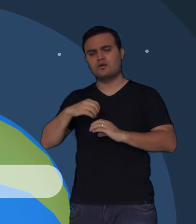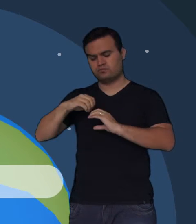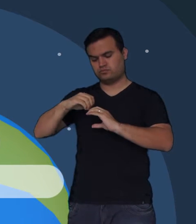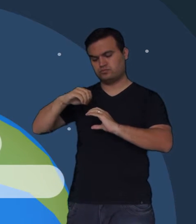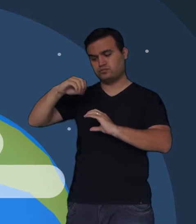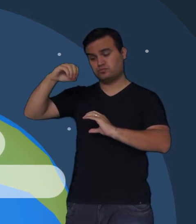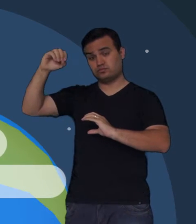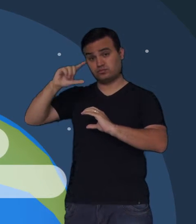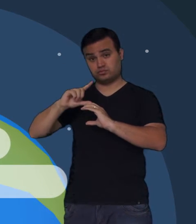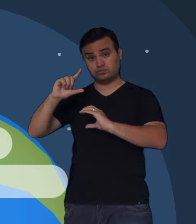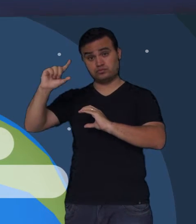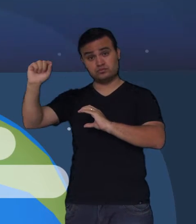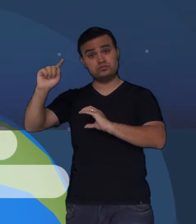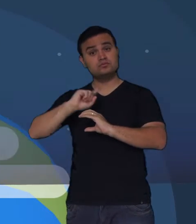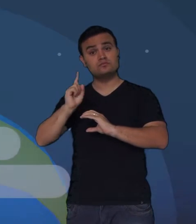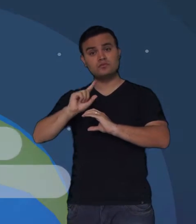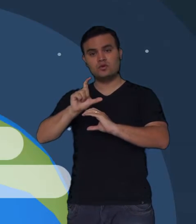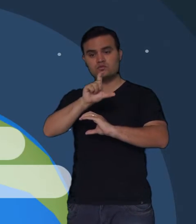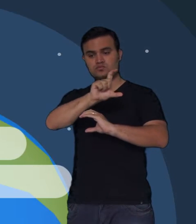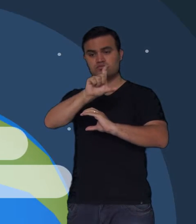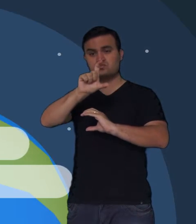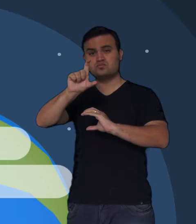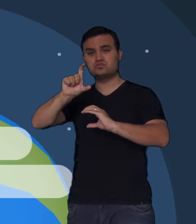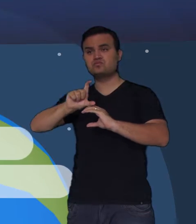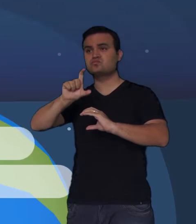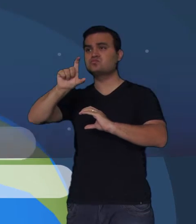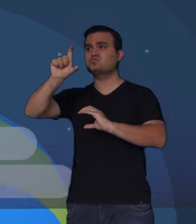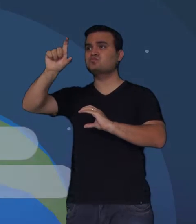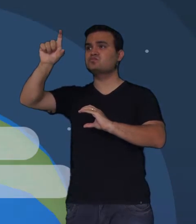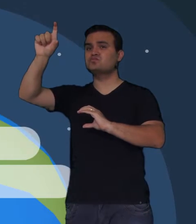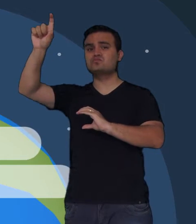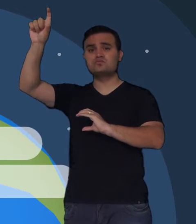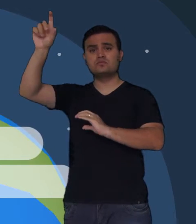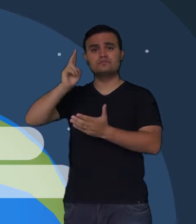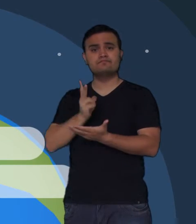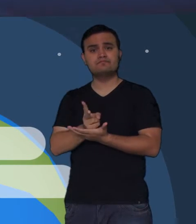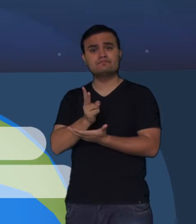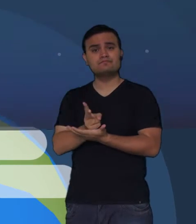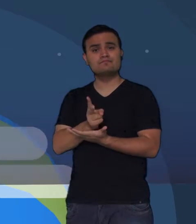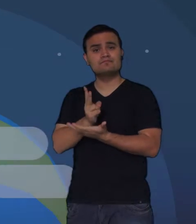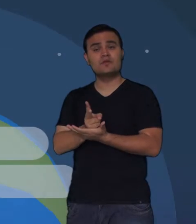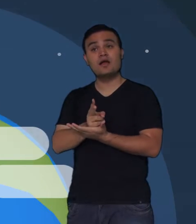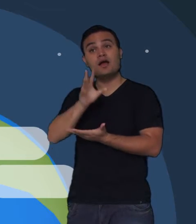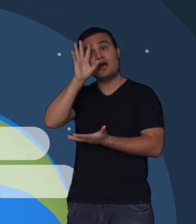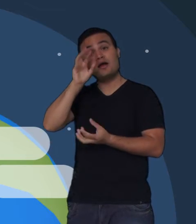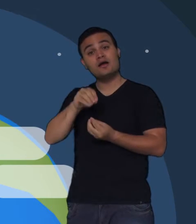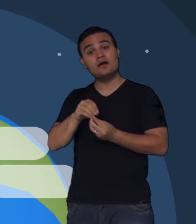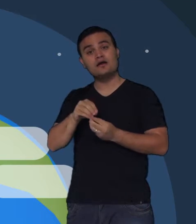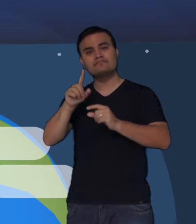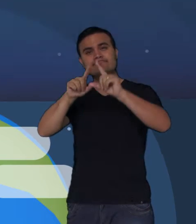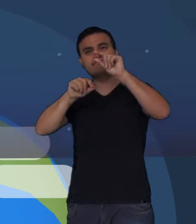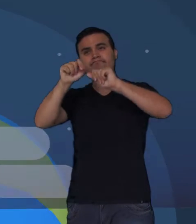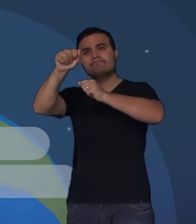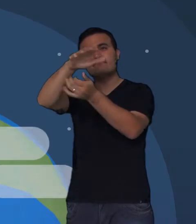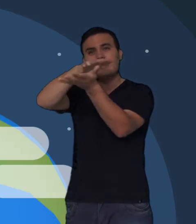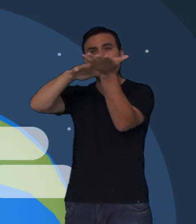balão, significando que ela vinha principalmente do espaço, e este foi denominado como sendo a origem dos